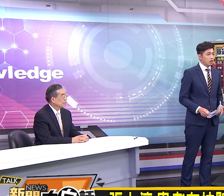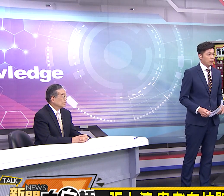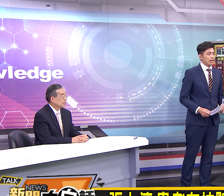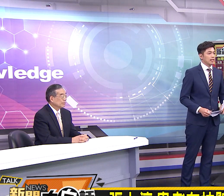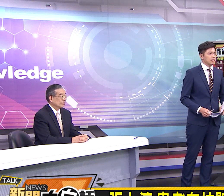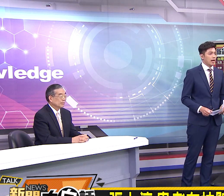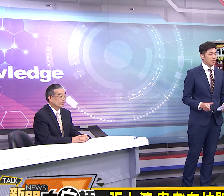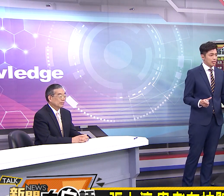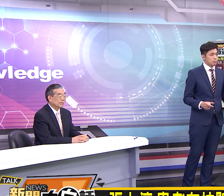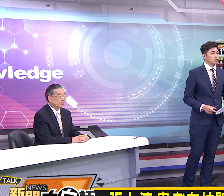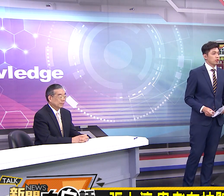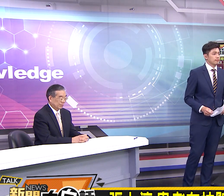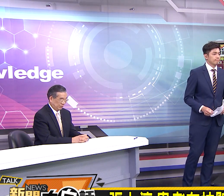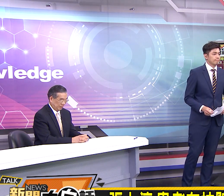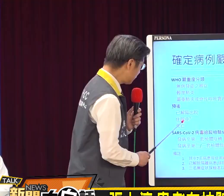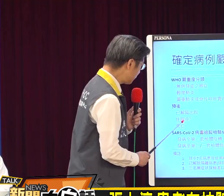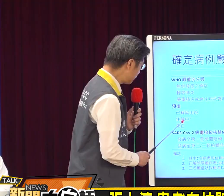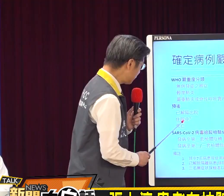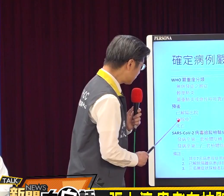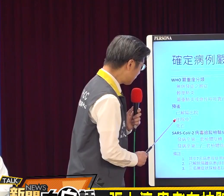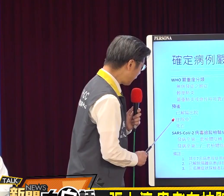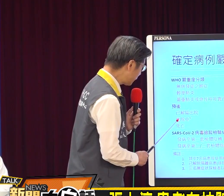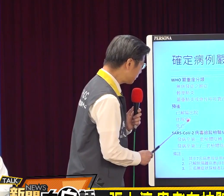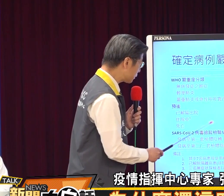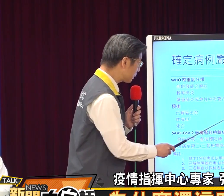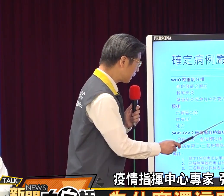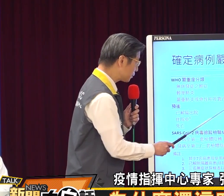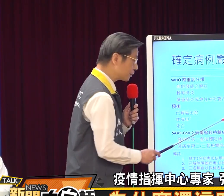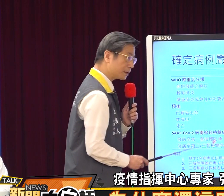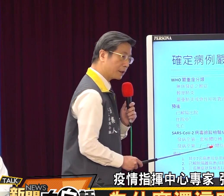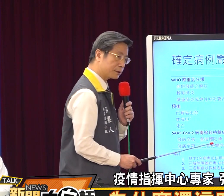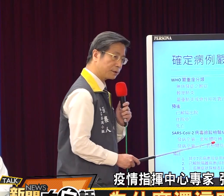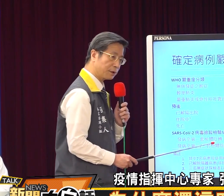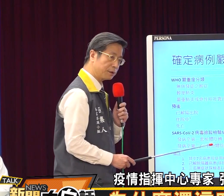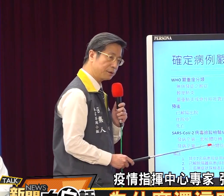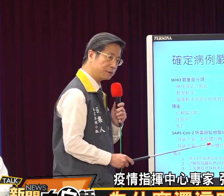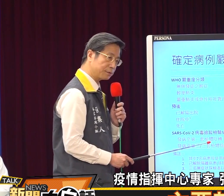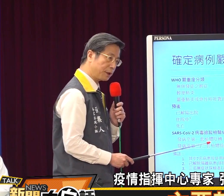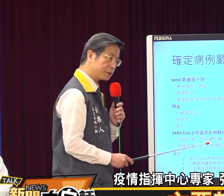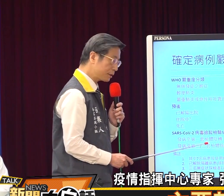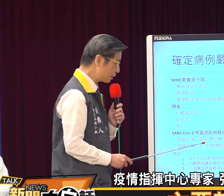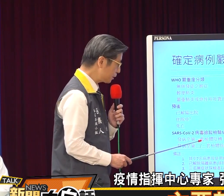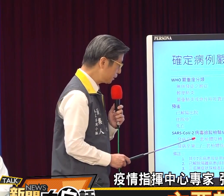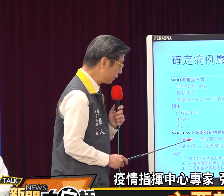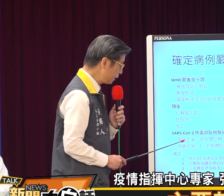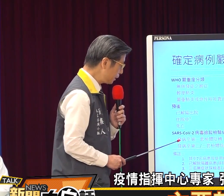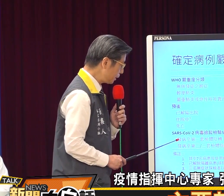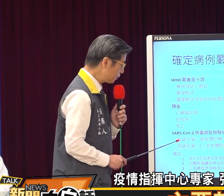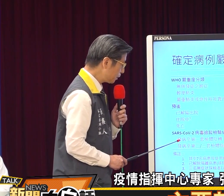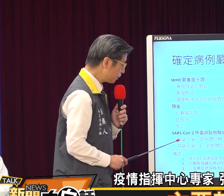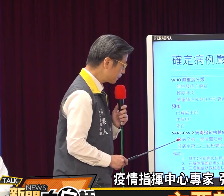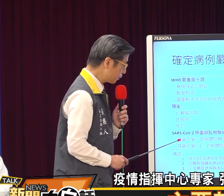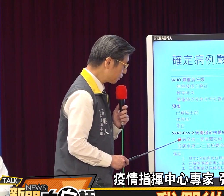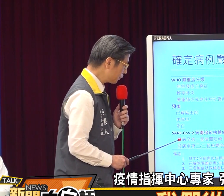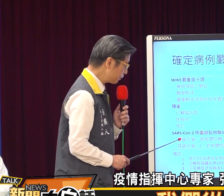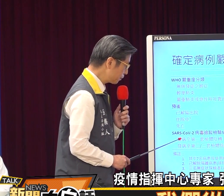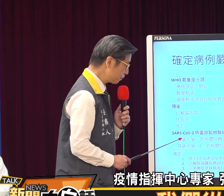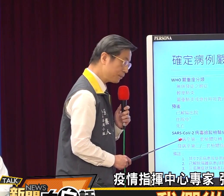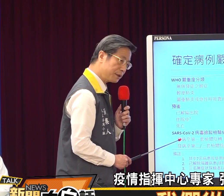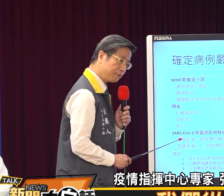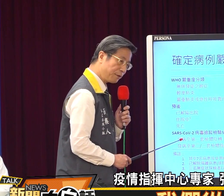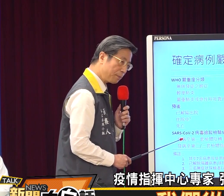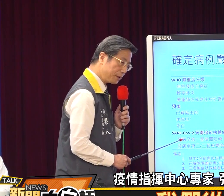毒的见解。我们来看一下他怎么说。 为什么还那么多在住院当中？主要就是因为我们